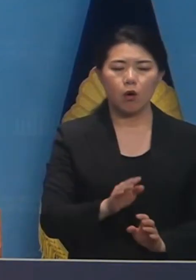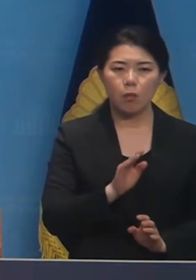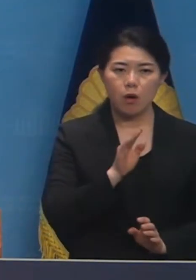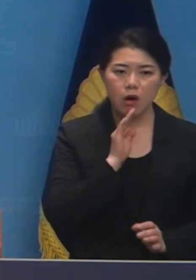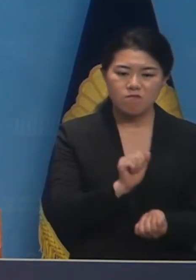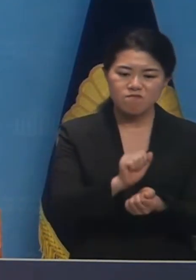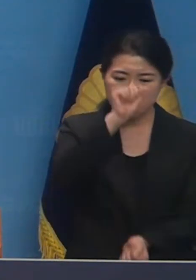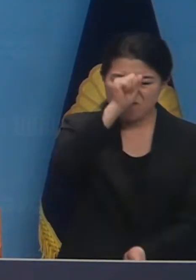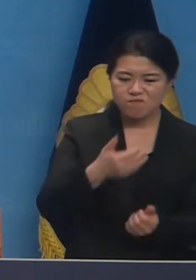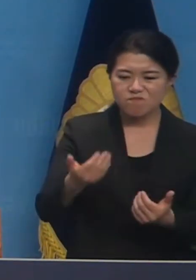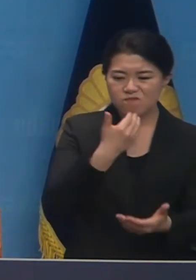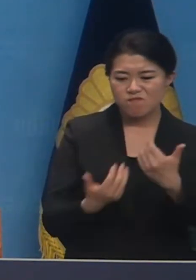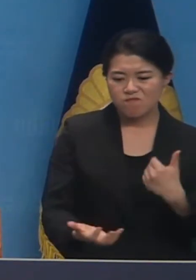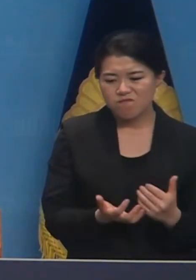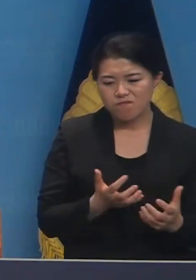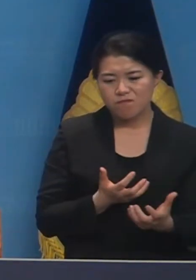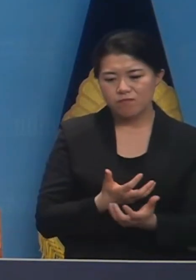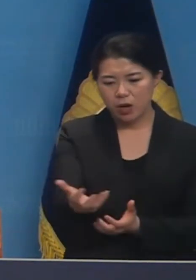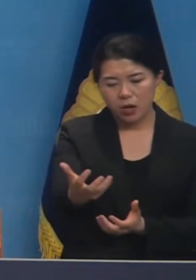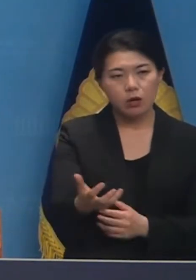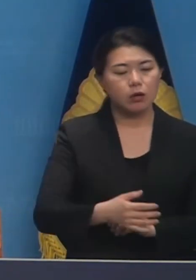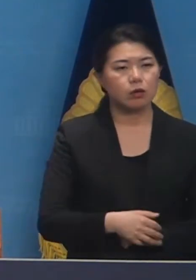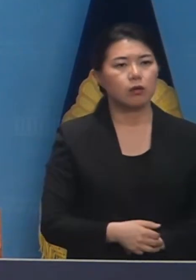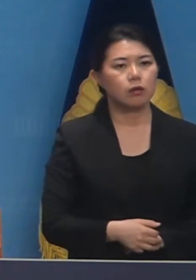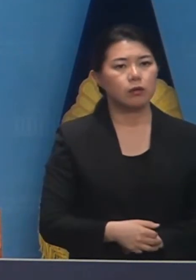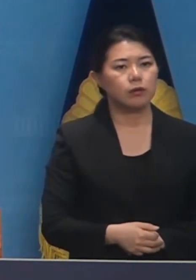전무후무한 압수수색을 실시했습니다.